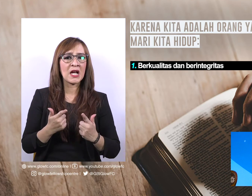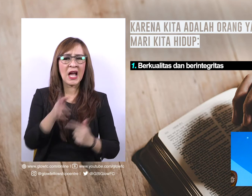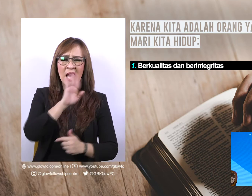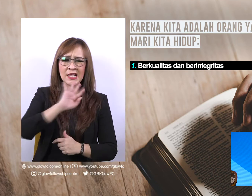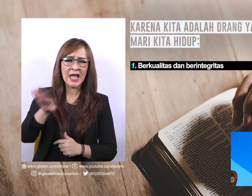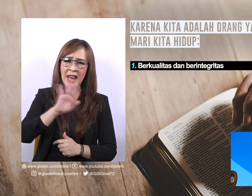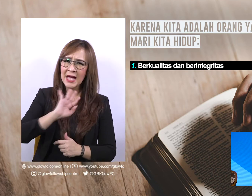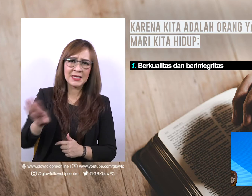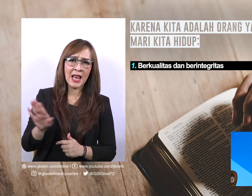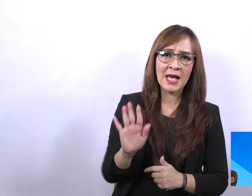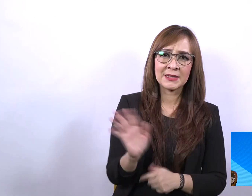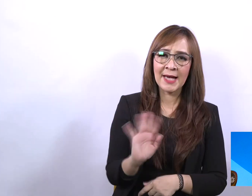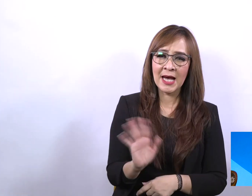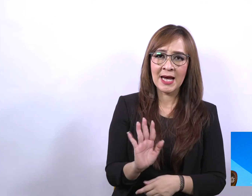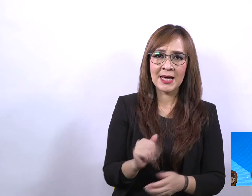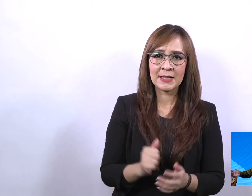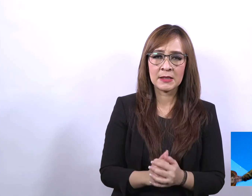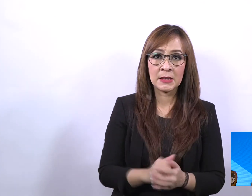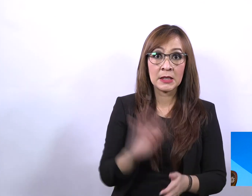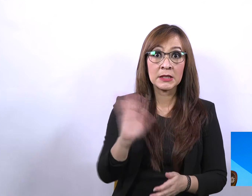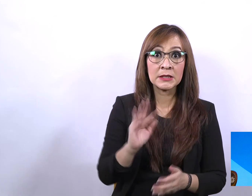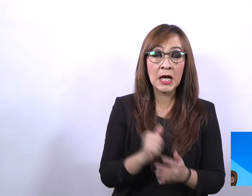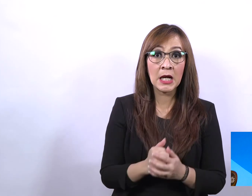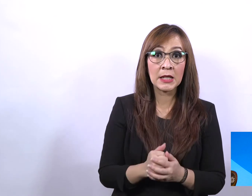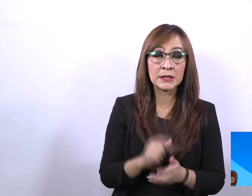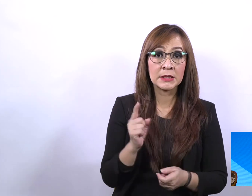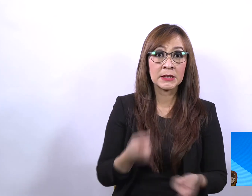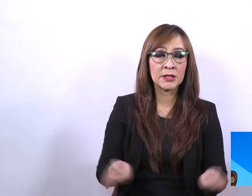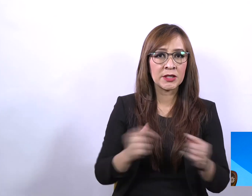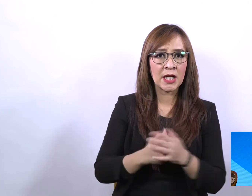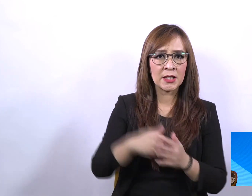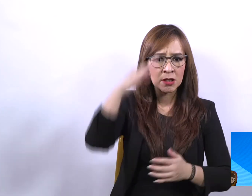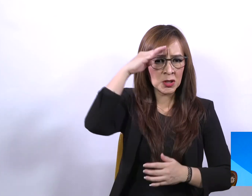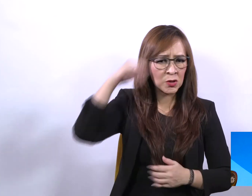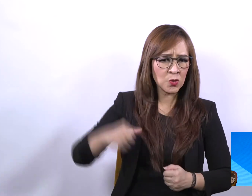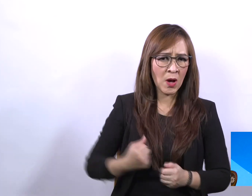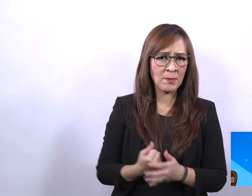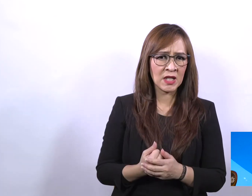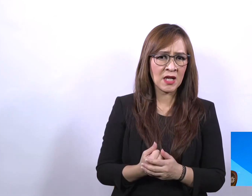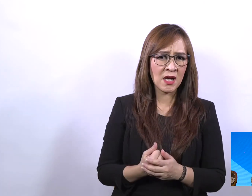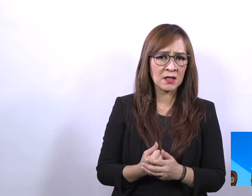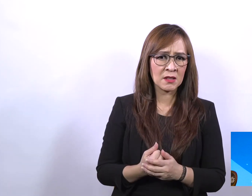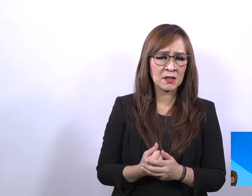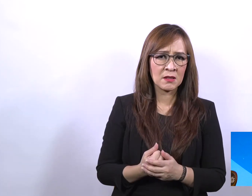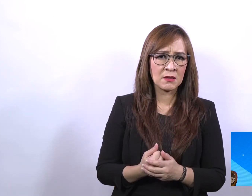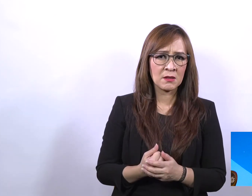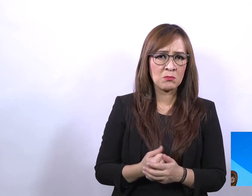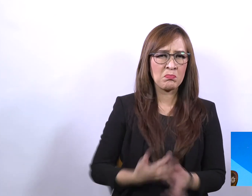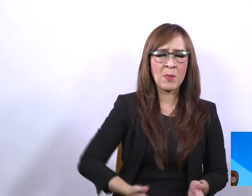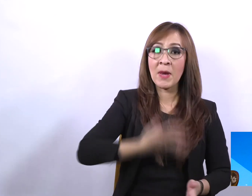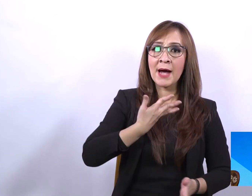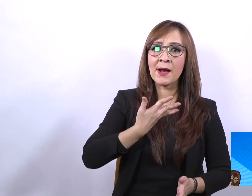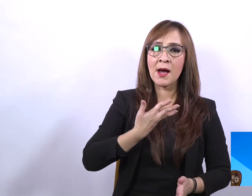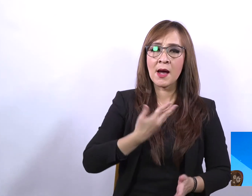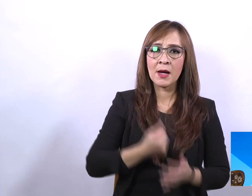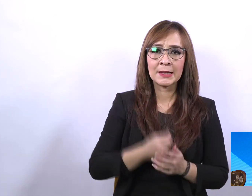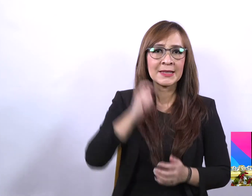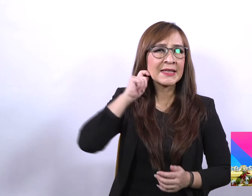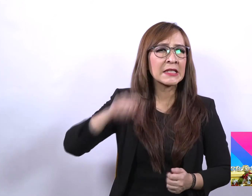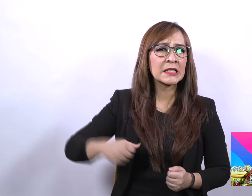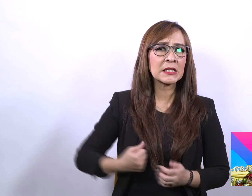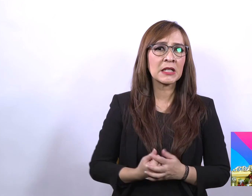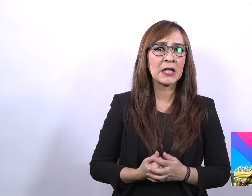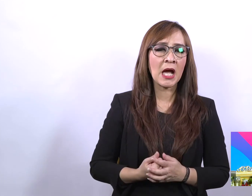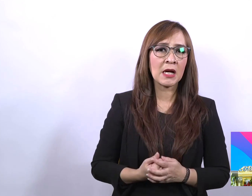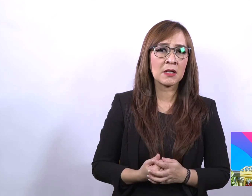jadi suami yang ngaco jangan jadi istri yang frewed jangan jadi anak muda yang egois jangan jadi pelan-pelan Tuhan